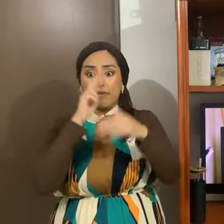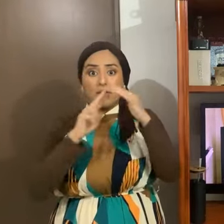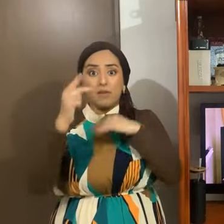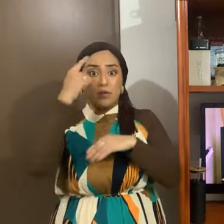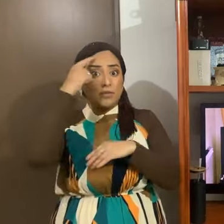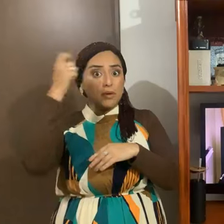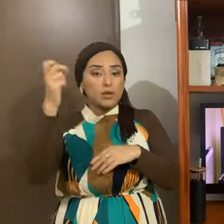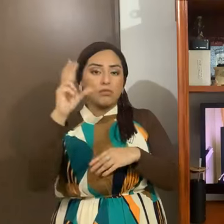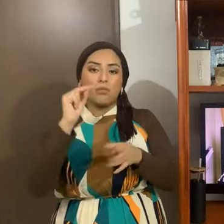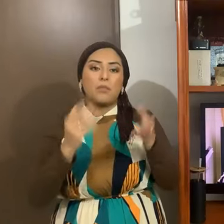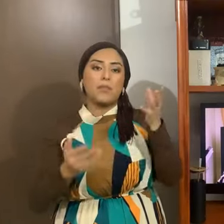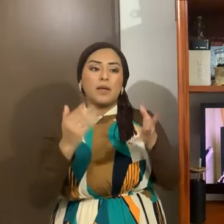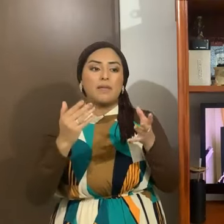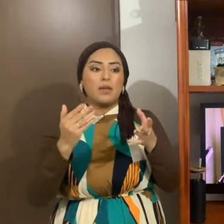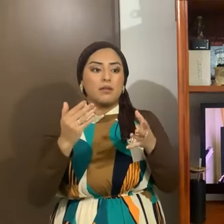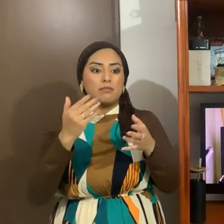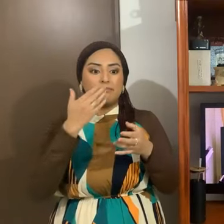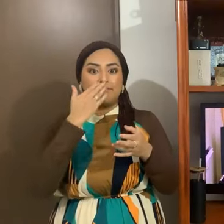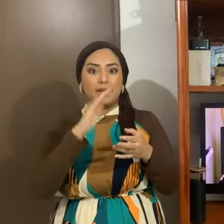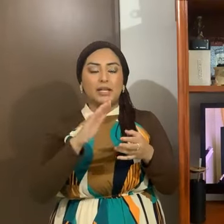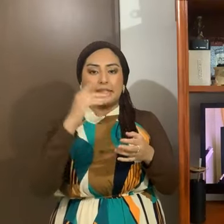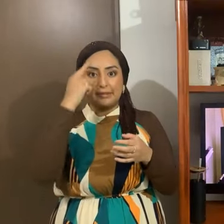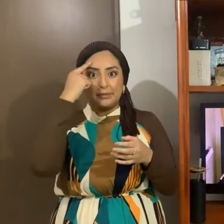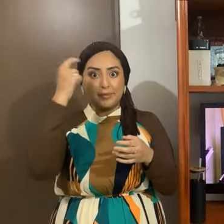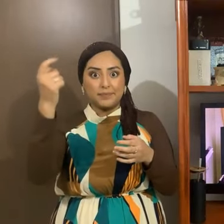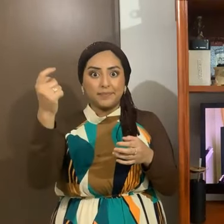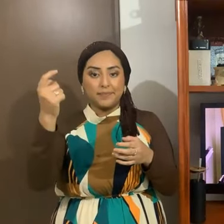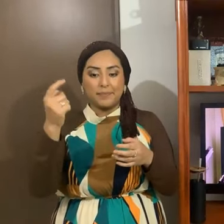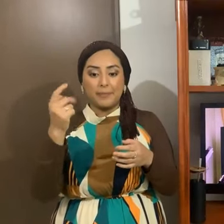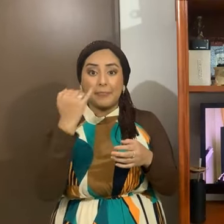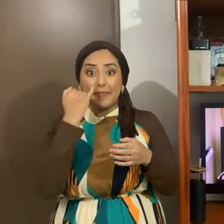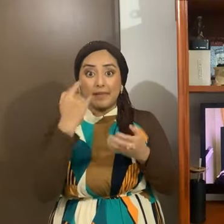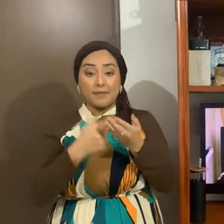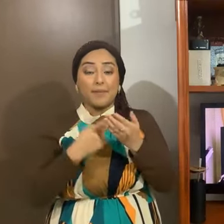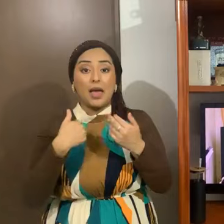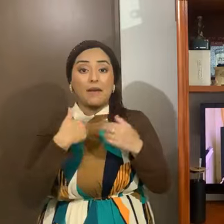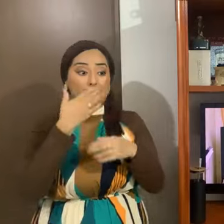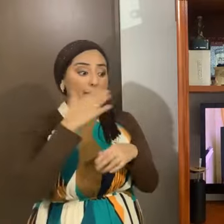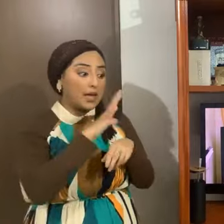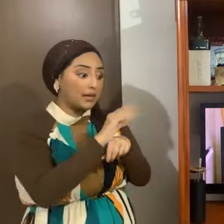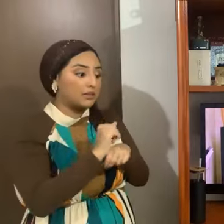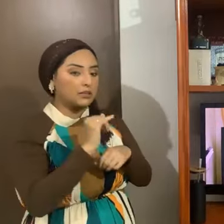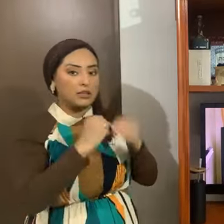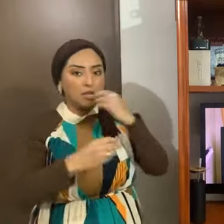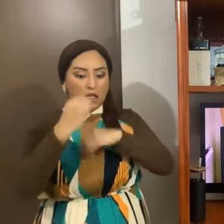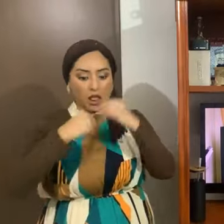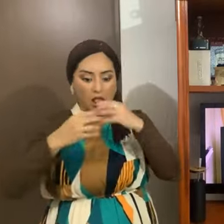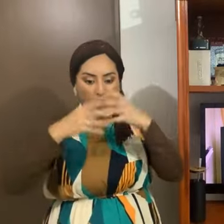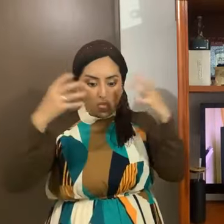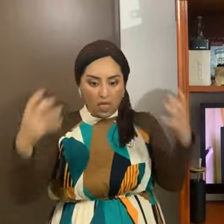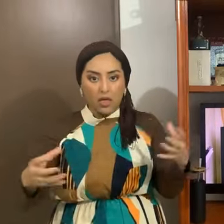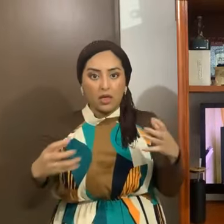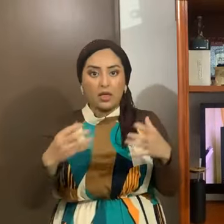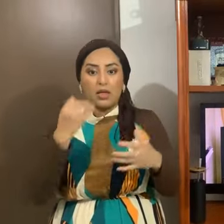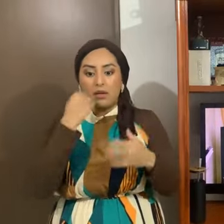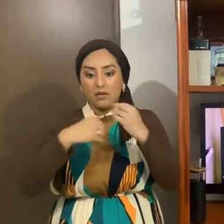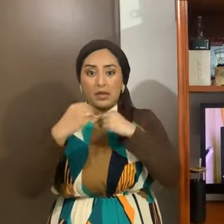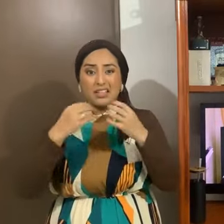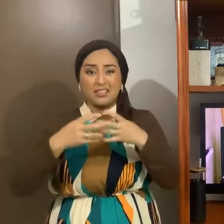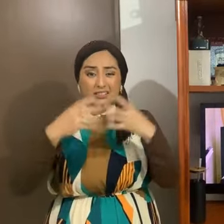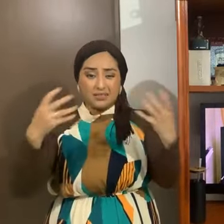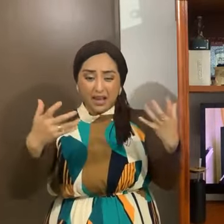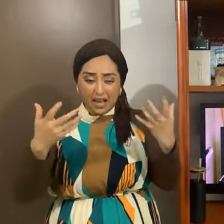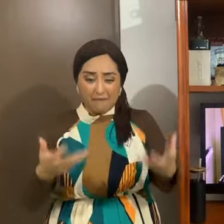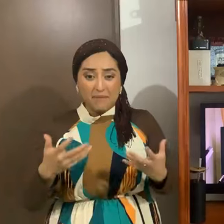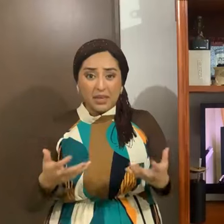proféticos? No, es más probable que se tengan sueños malos. ¿Sí? Si además hay malos hábitos como la glotonería, cenar muy pesado,